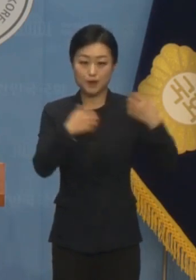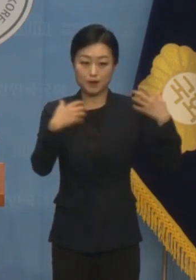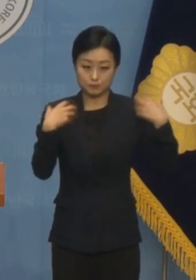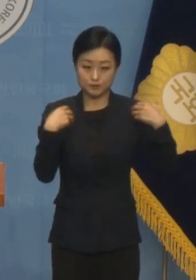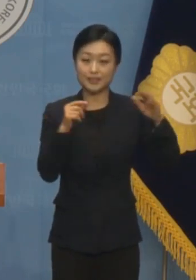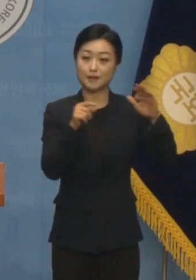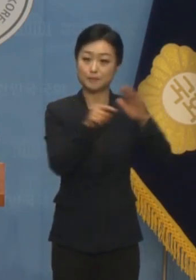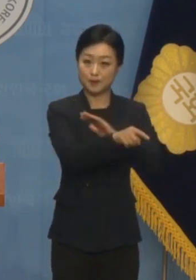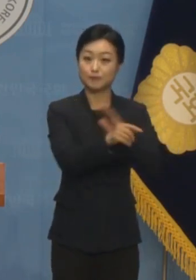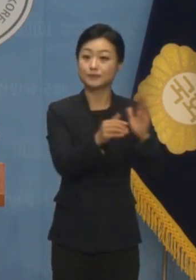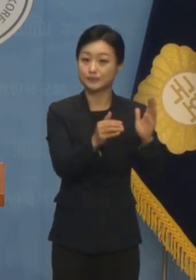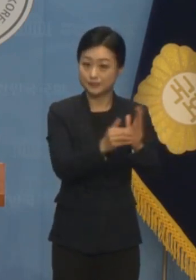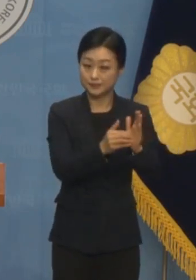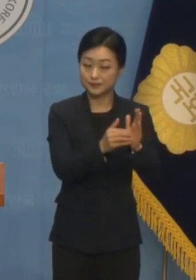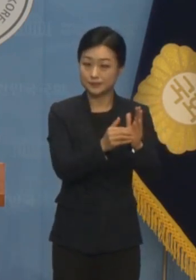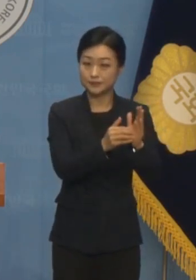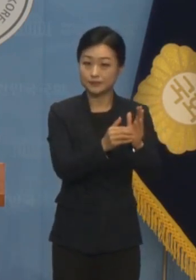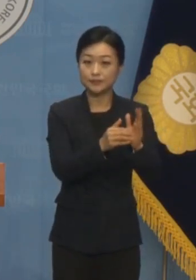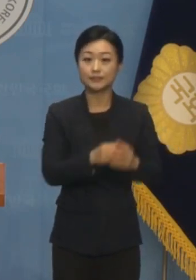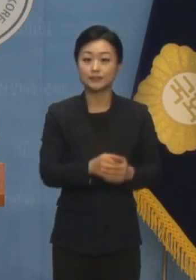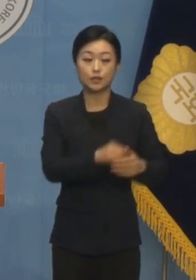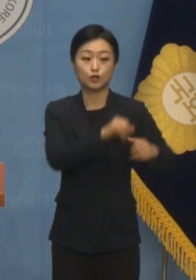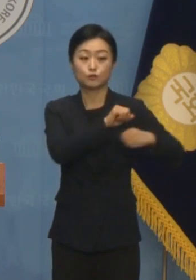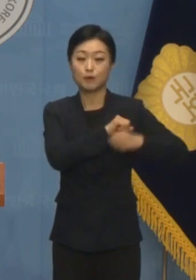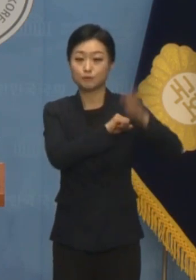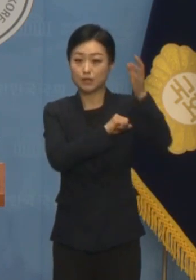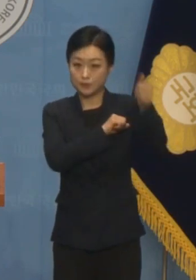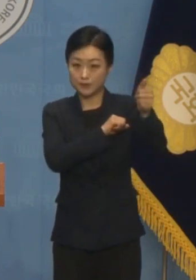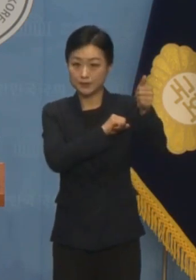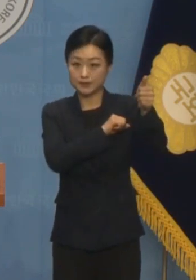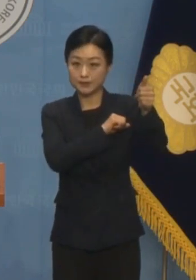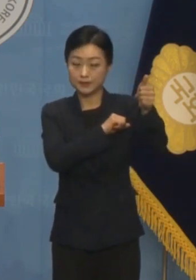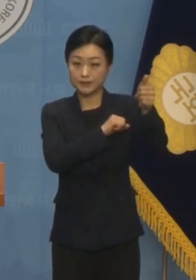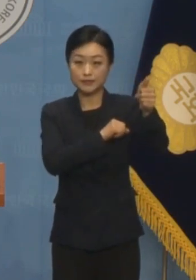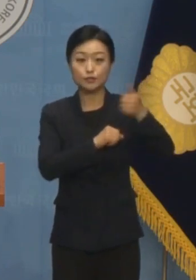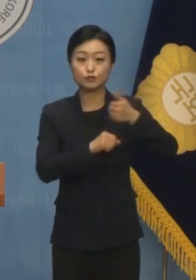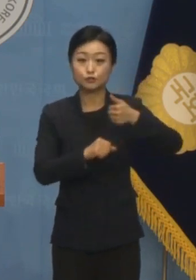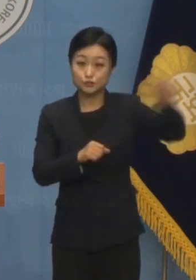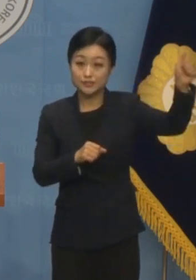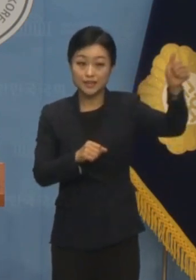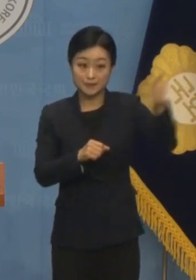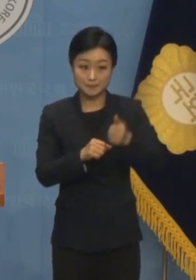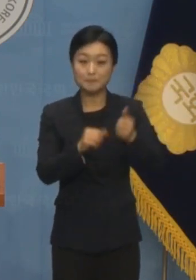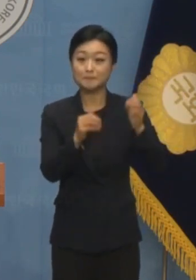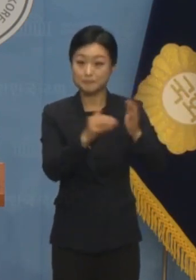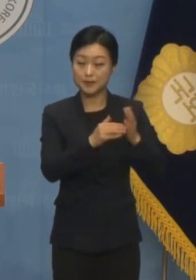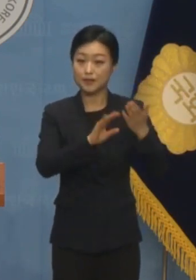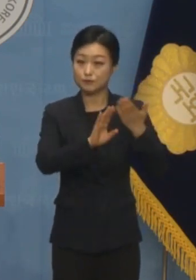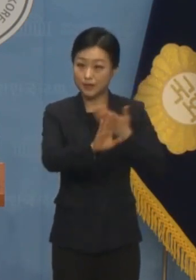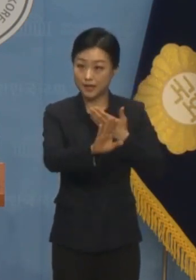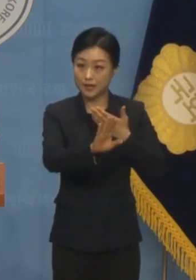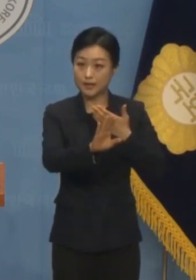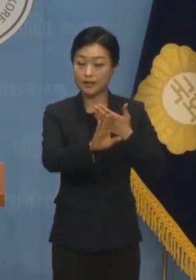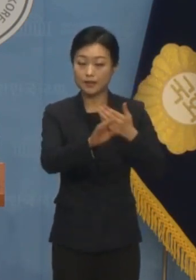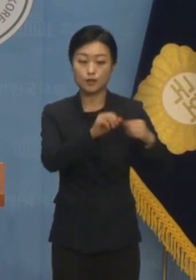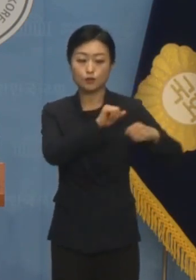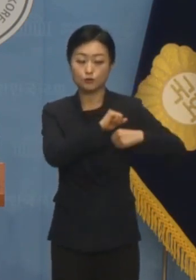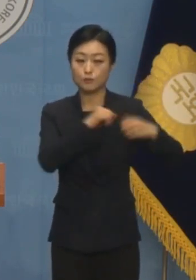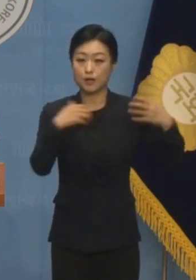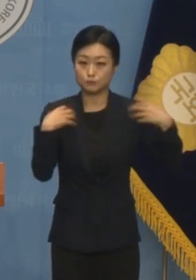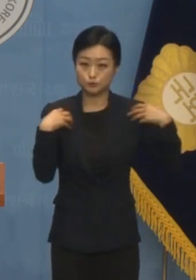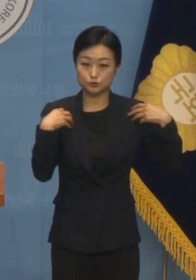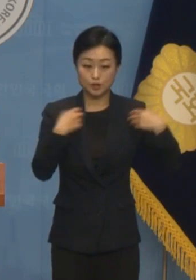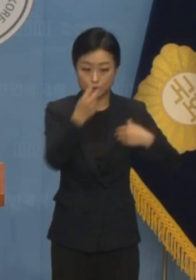방문했습니다. 이종섭 전 국방부 장관이 출장에서 돌아온 직후이자 국방부가